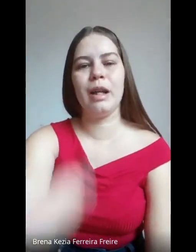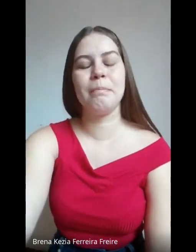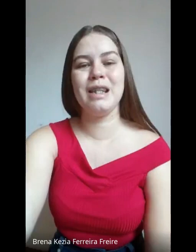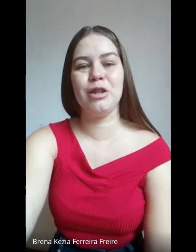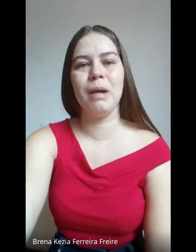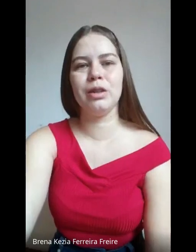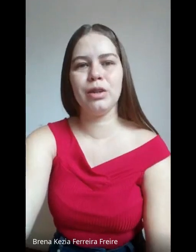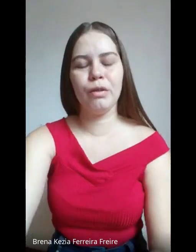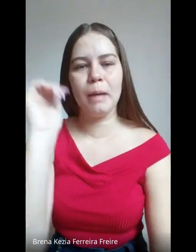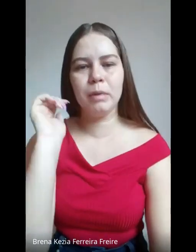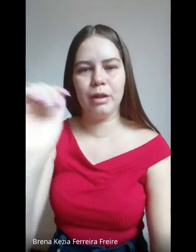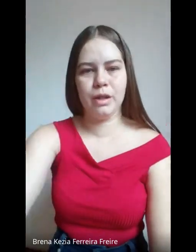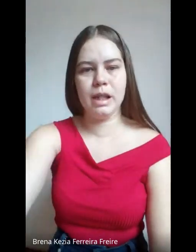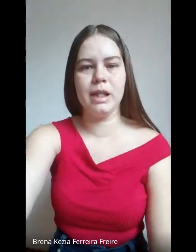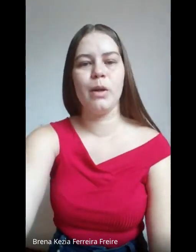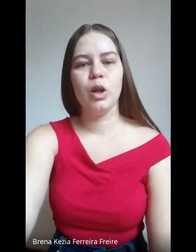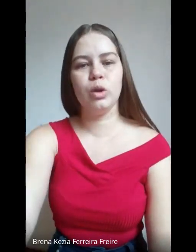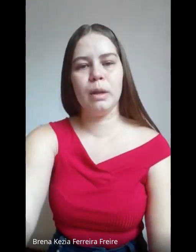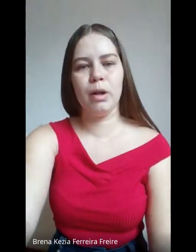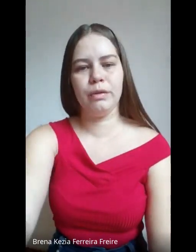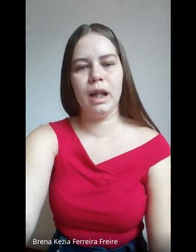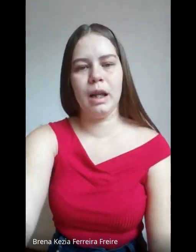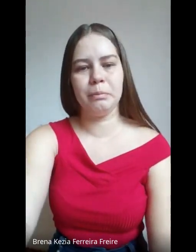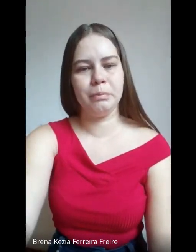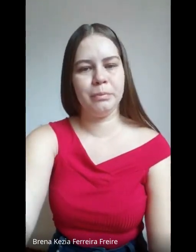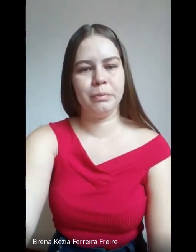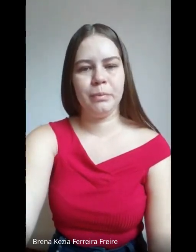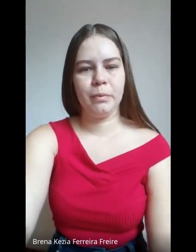presente bastante no vocabulário de vocês. Duda, pode falar.